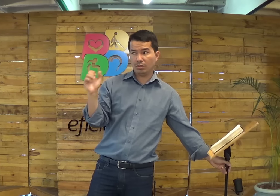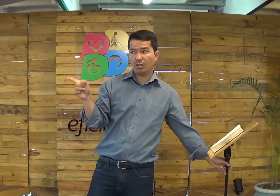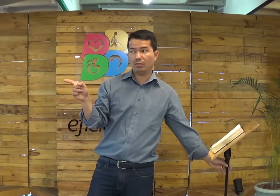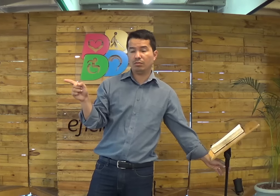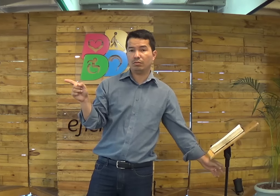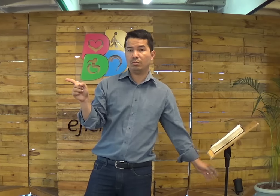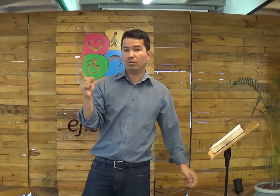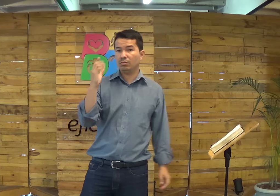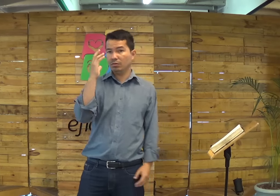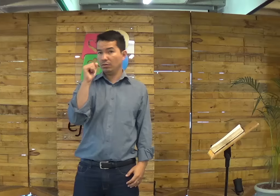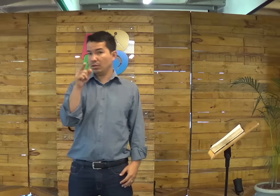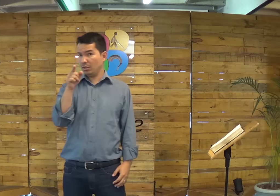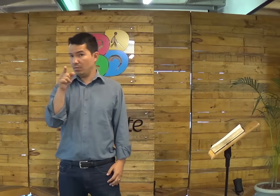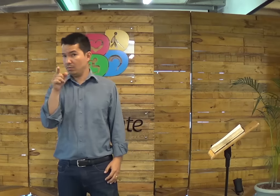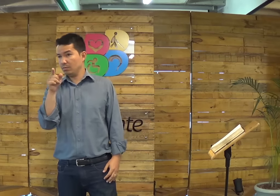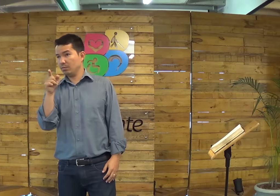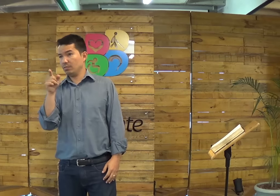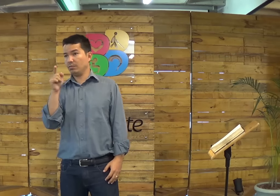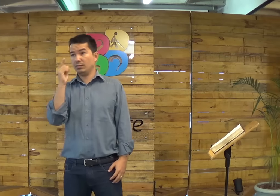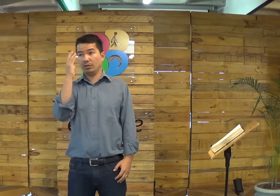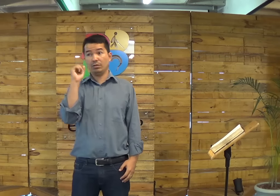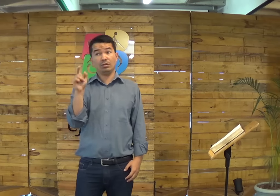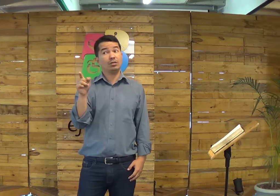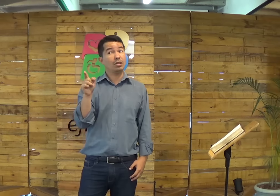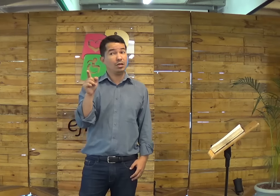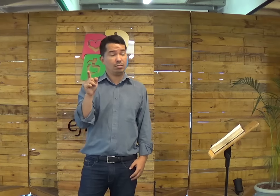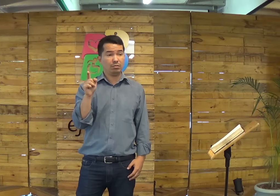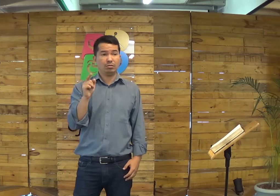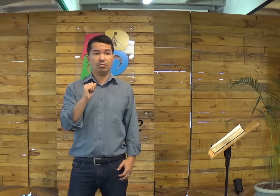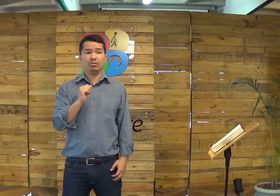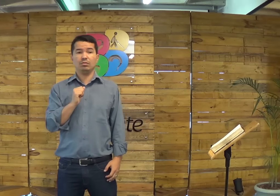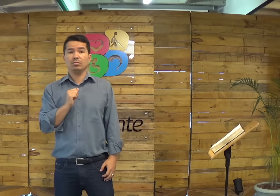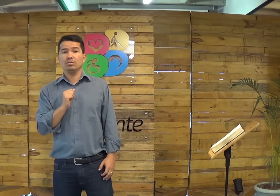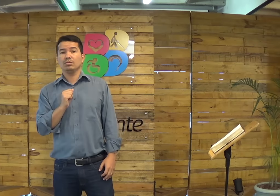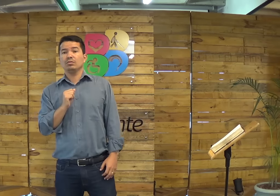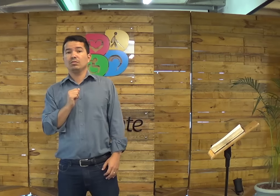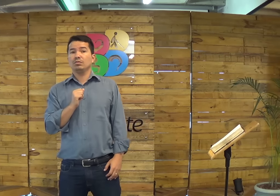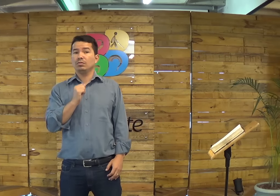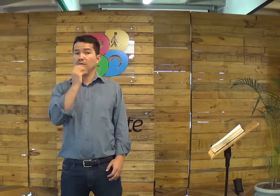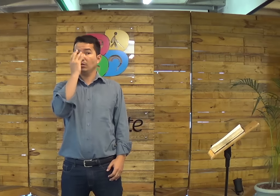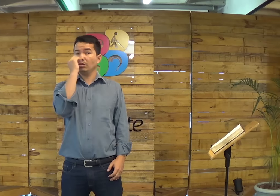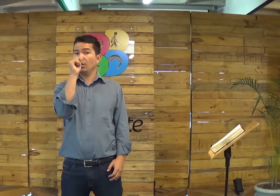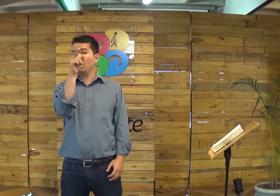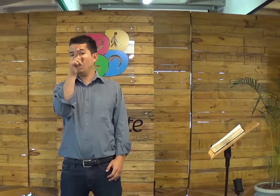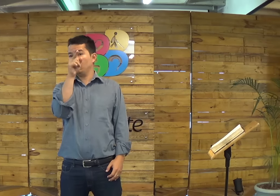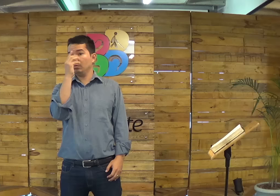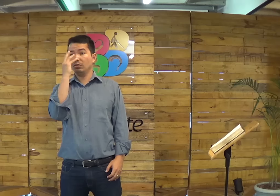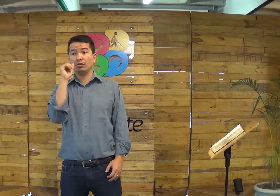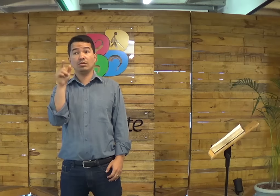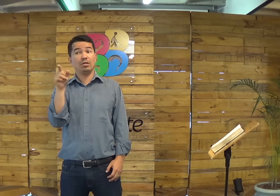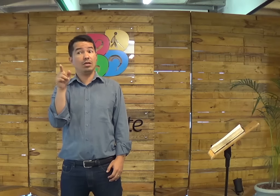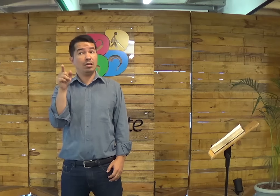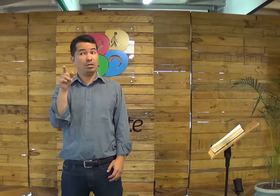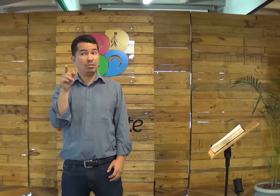É sério hein Vocês estão levantando É sério é sério é sério